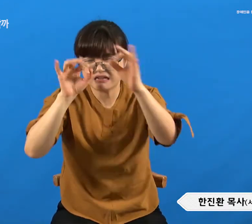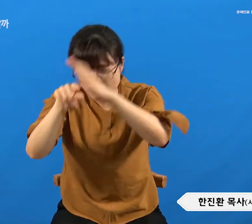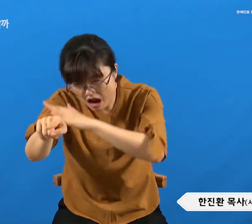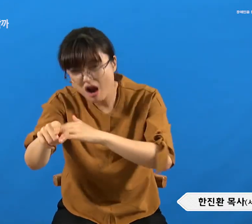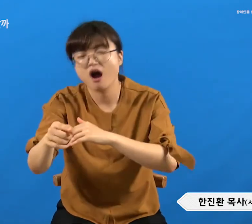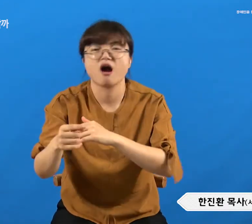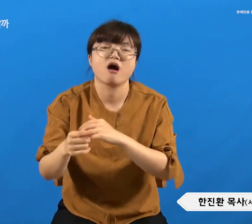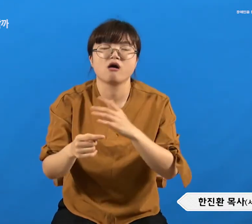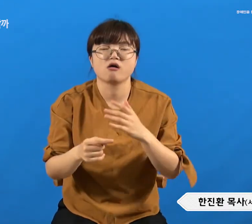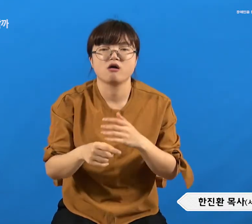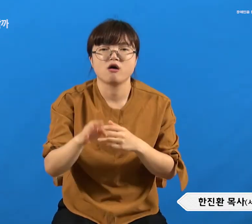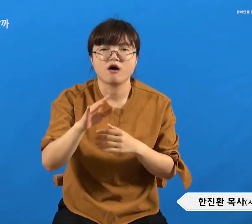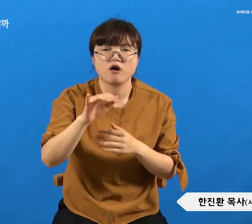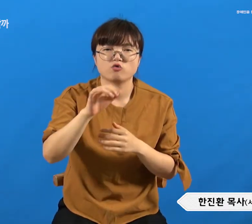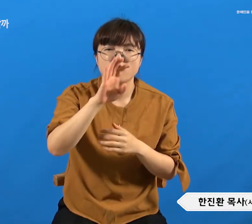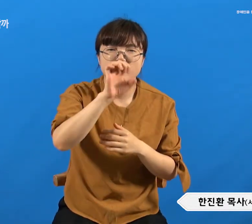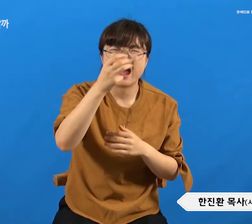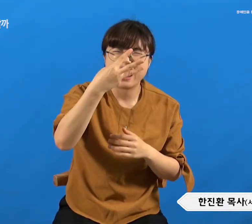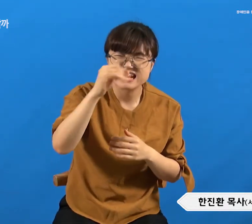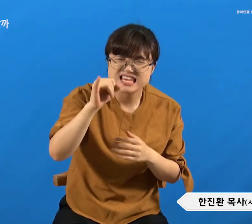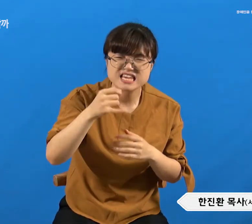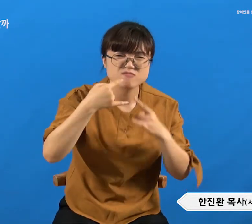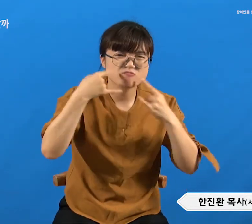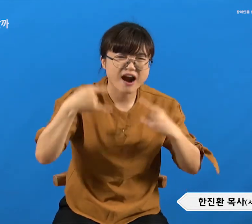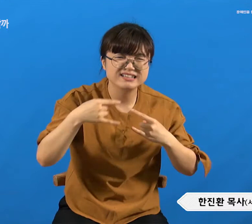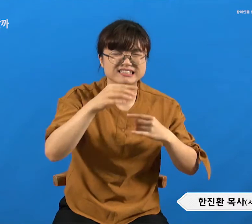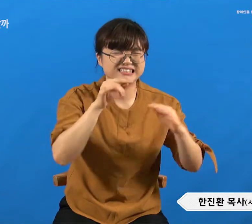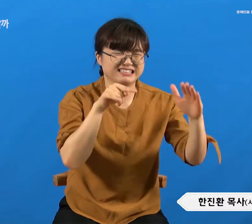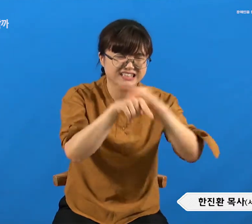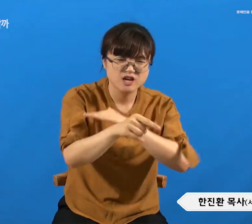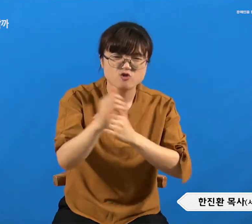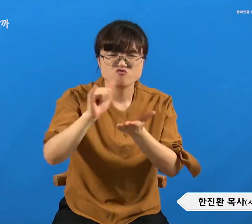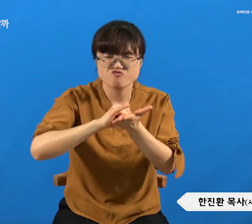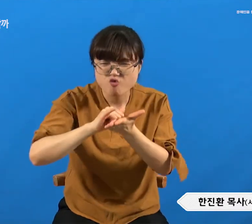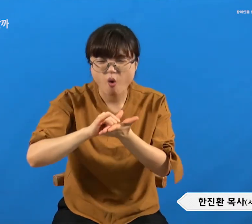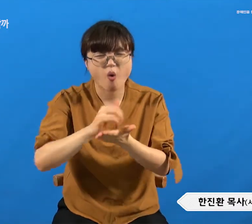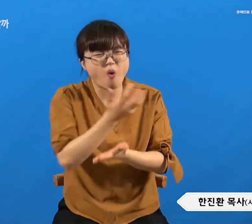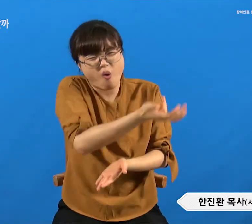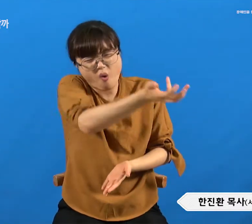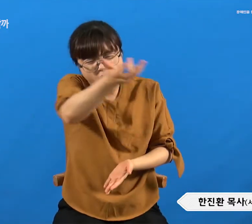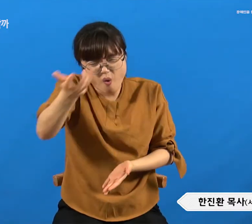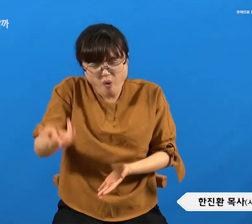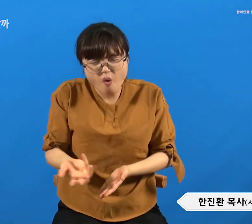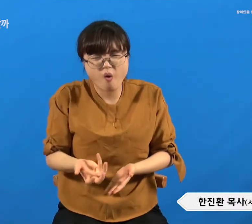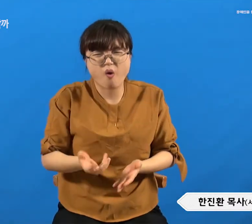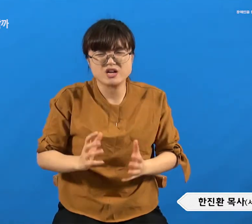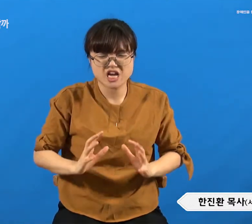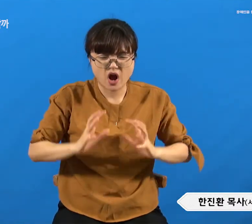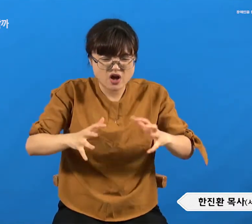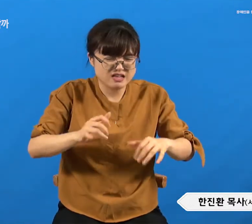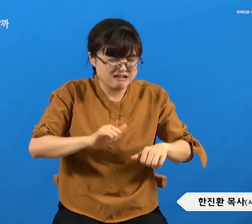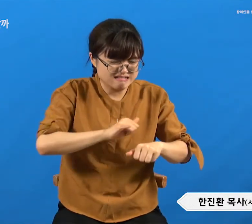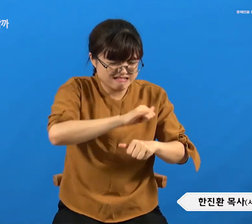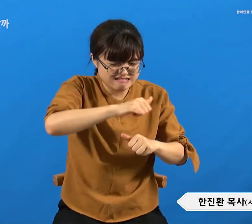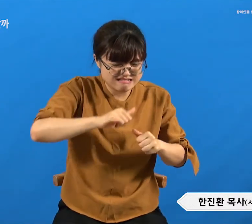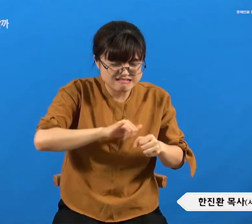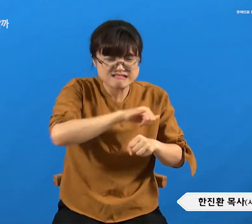하고, 그리고 또 파리를 거쳐서 그리고 뉴욕으로 정말 정신없이 뛰었습니다.